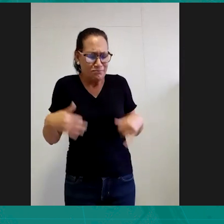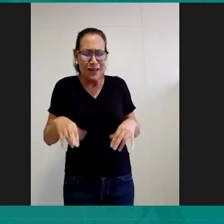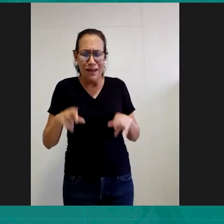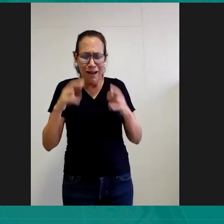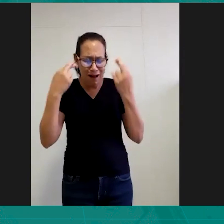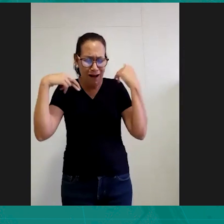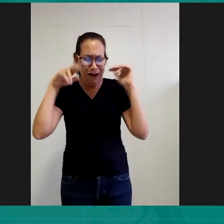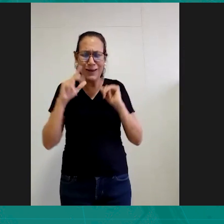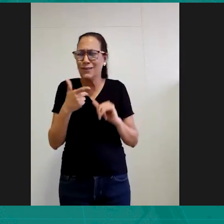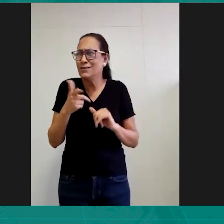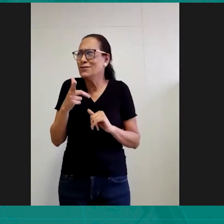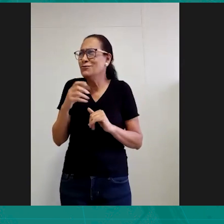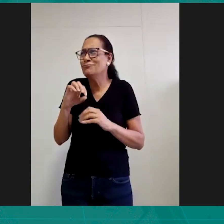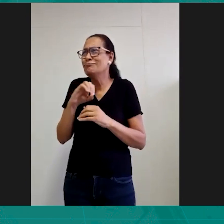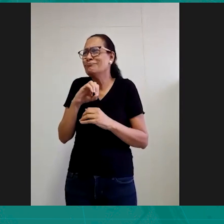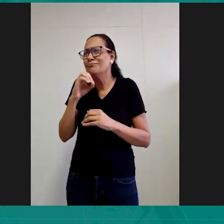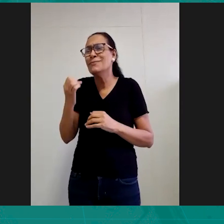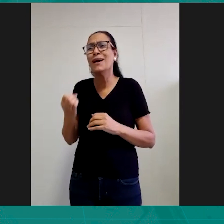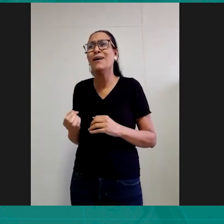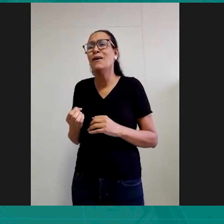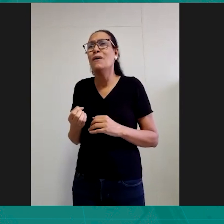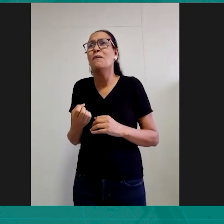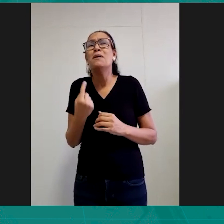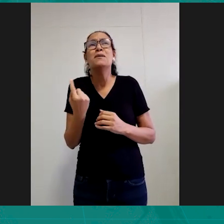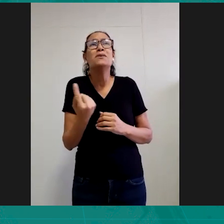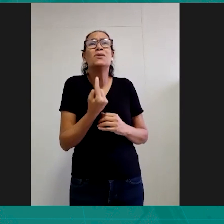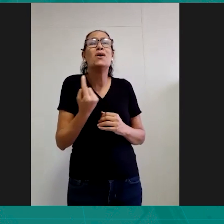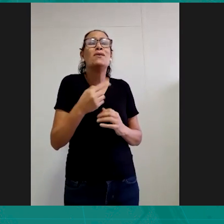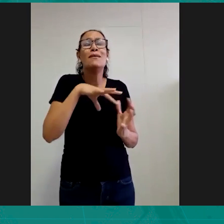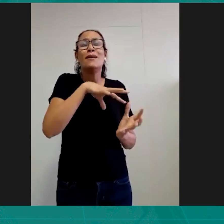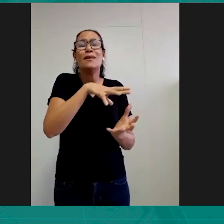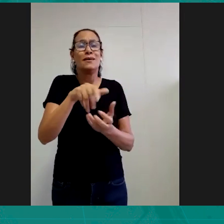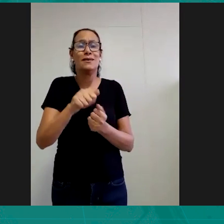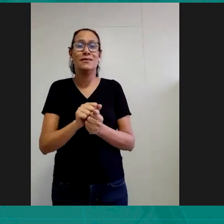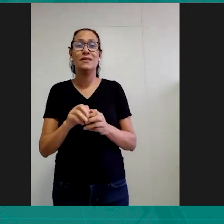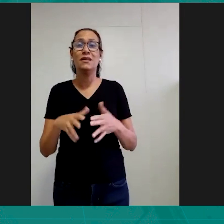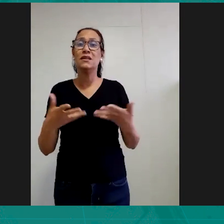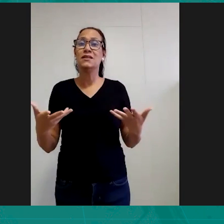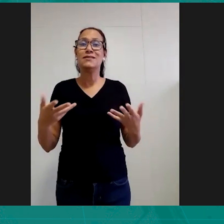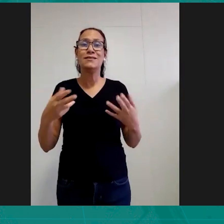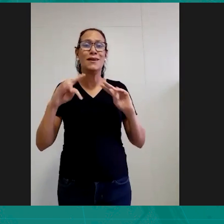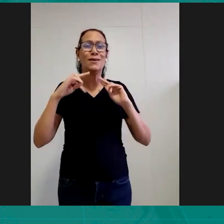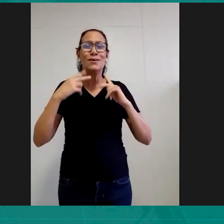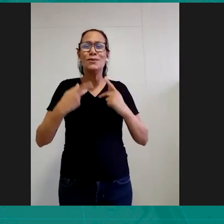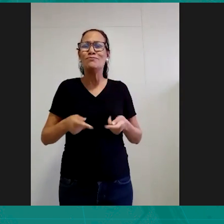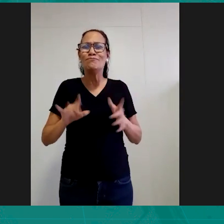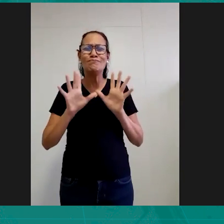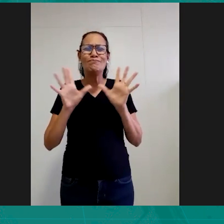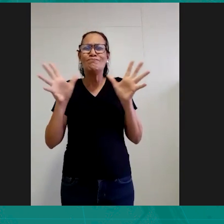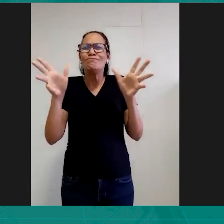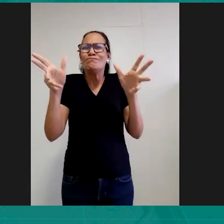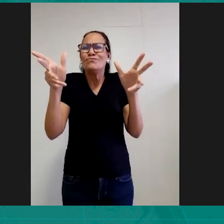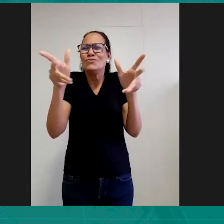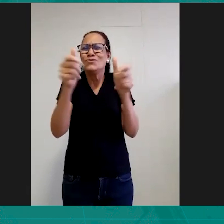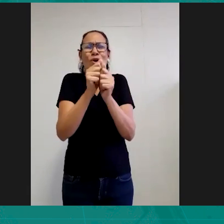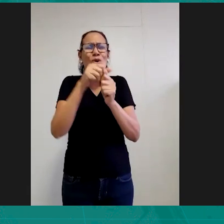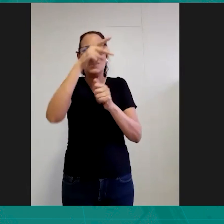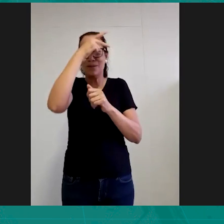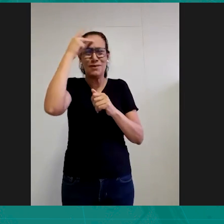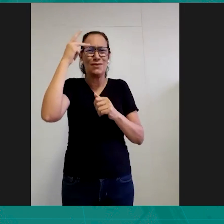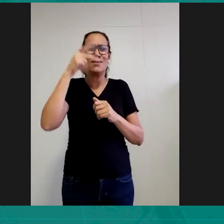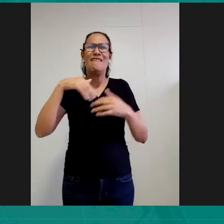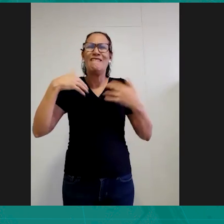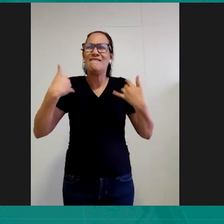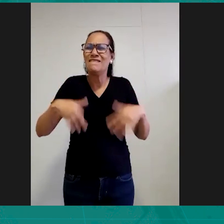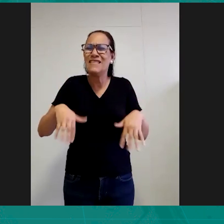pastor? Por isso, irmãos, a humanidade toda sofre hoje, principalmente nos dias atuais, irmãos, sofrem